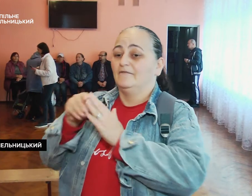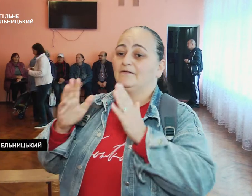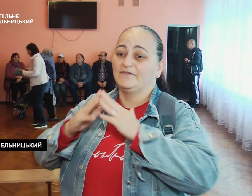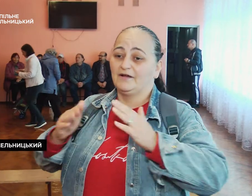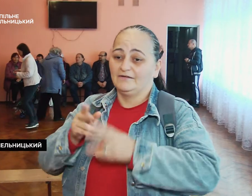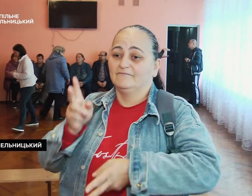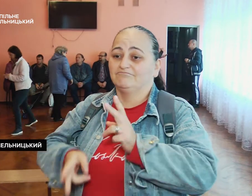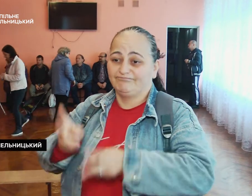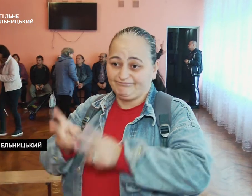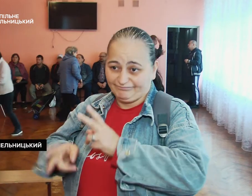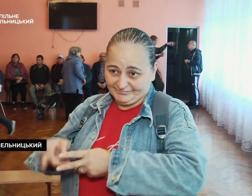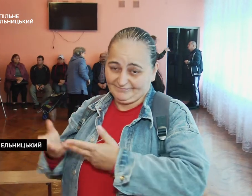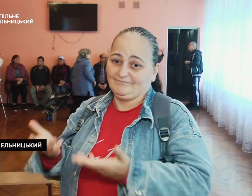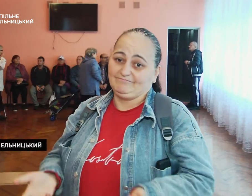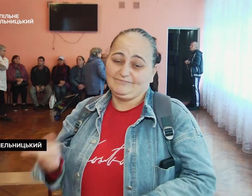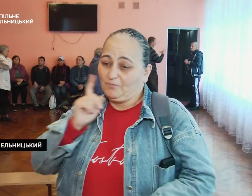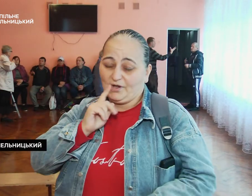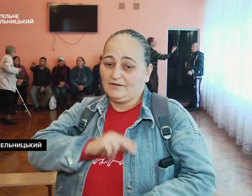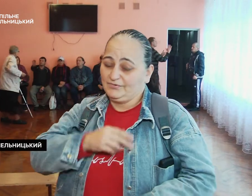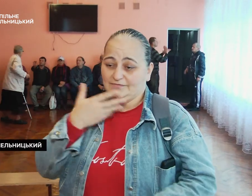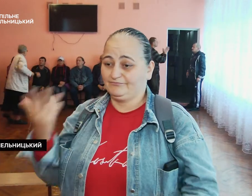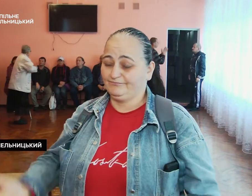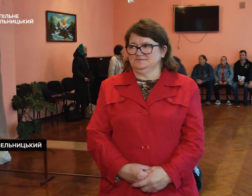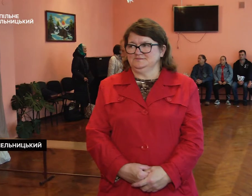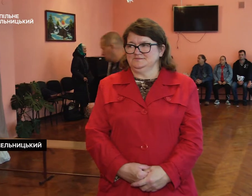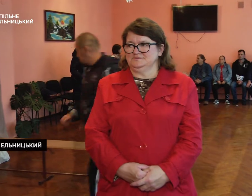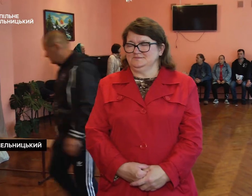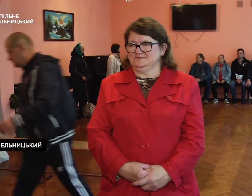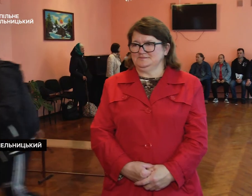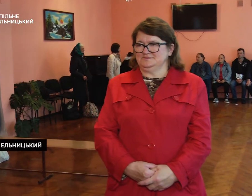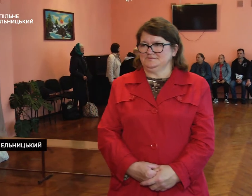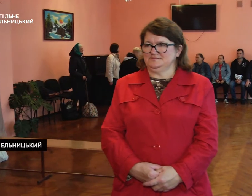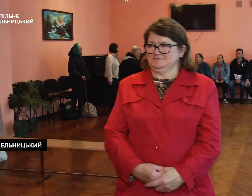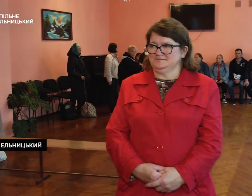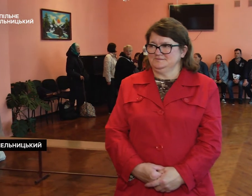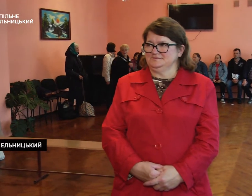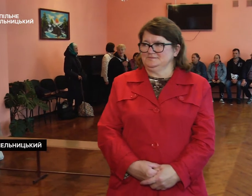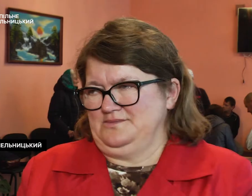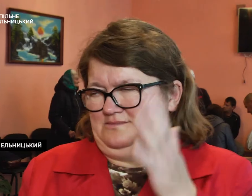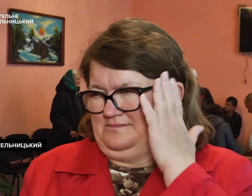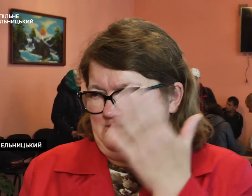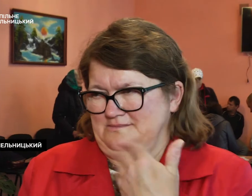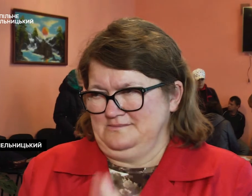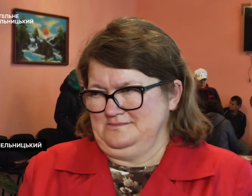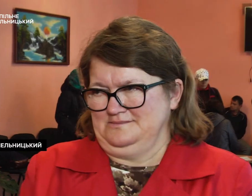живемо в таборі і готую їжу. Переселенка Валентина з Миколаєва. Каже, з мамою 24